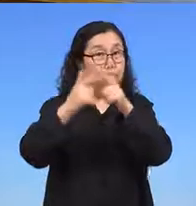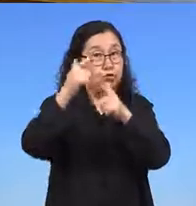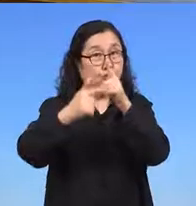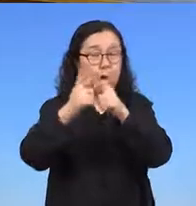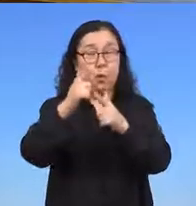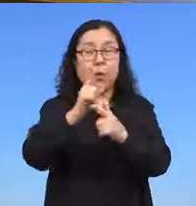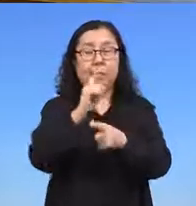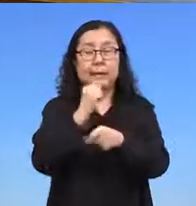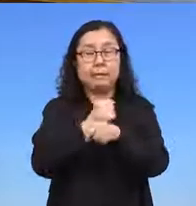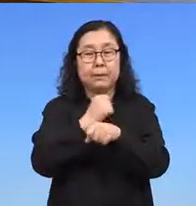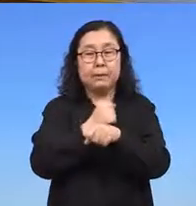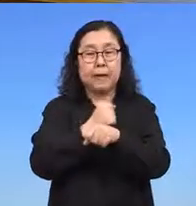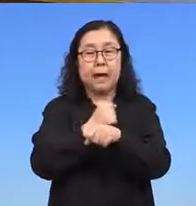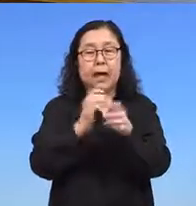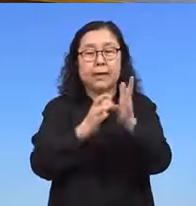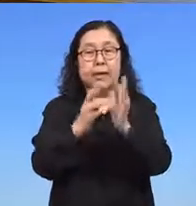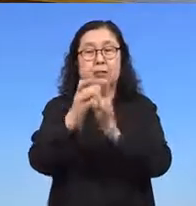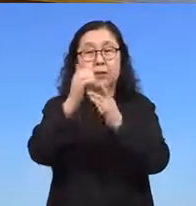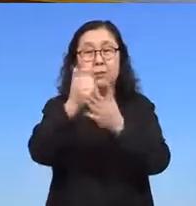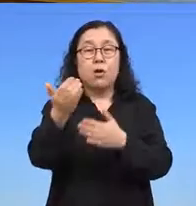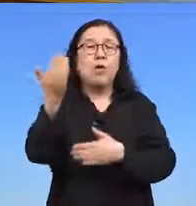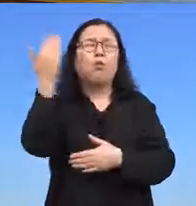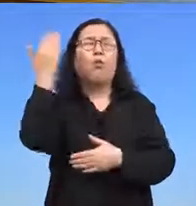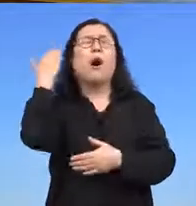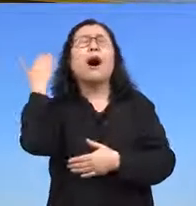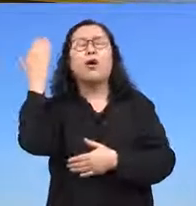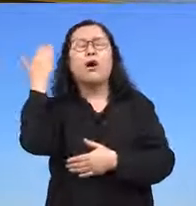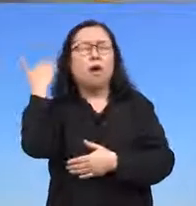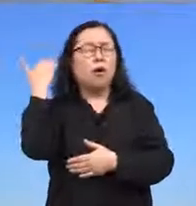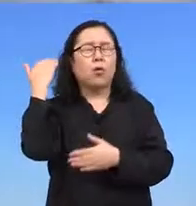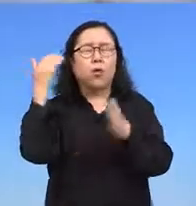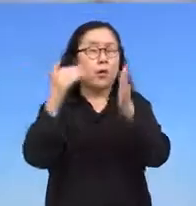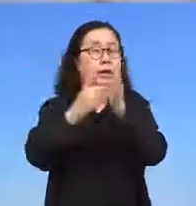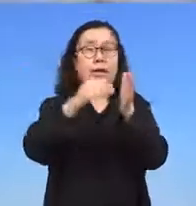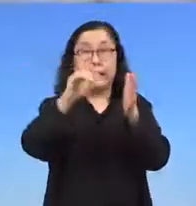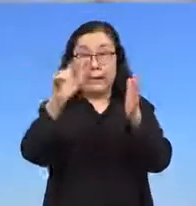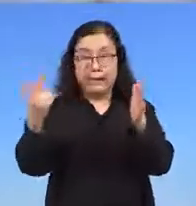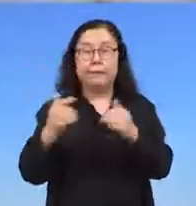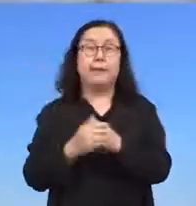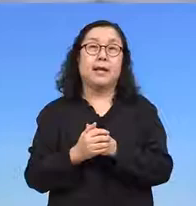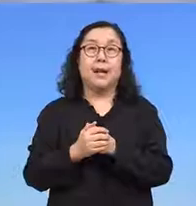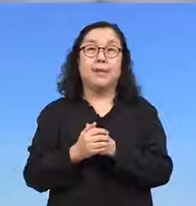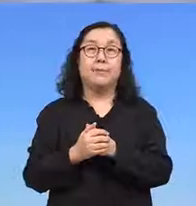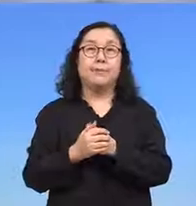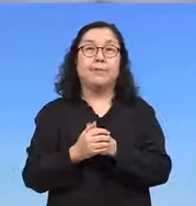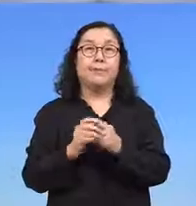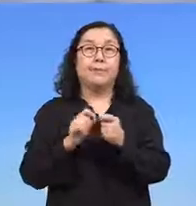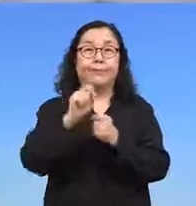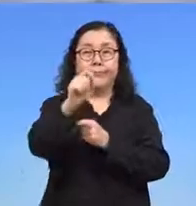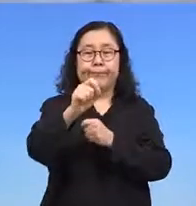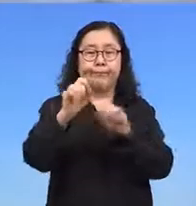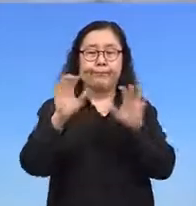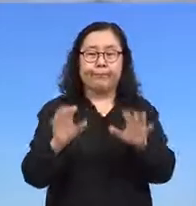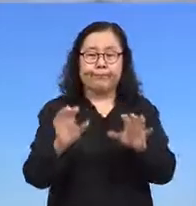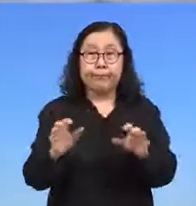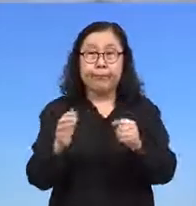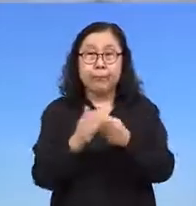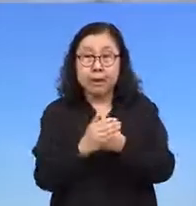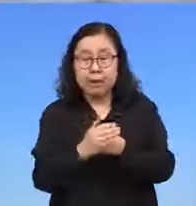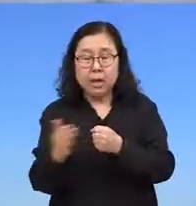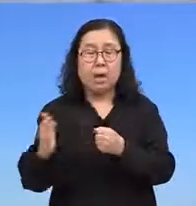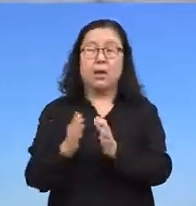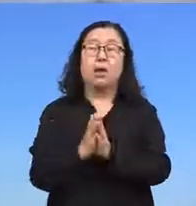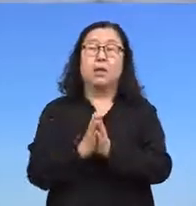옛날에 길이었대, 옛날에 진리였대. 이거 아니에요. 영원한 현재 되시는 예수님은 오늘도 이